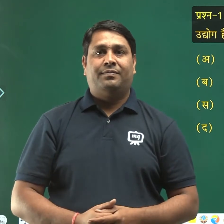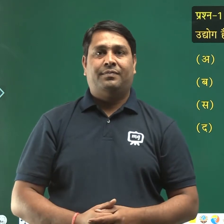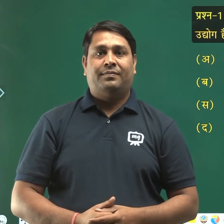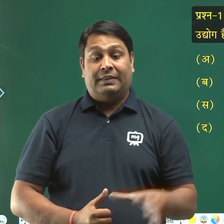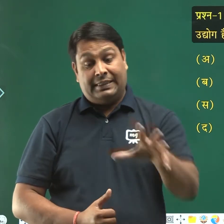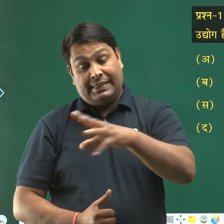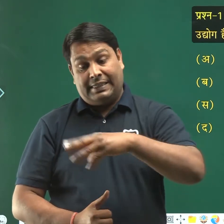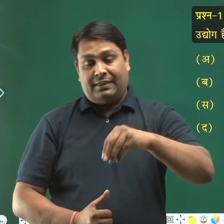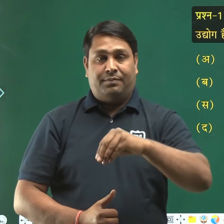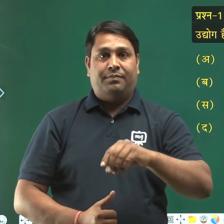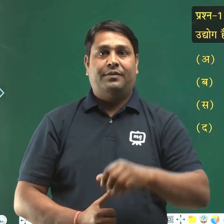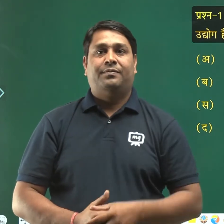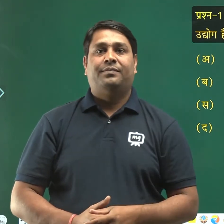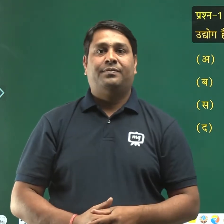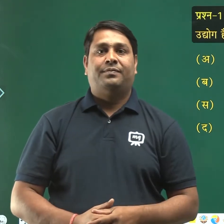उपयुक्त सभी।